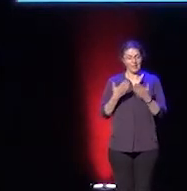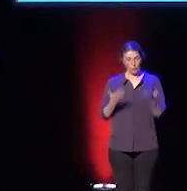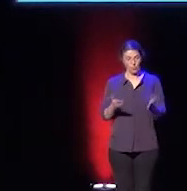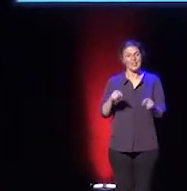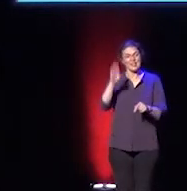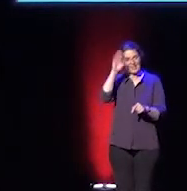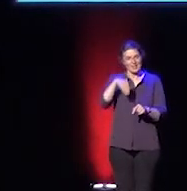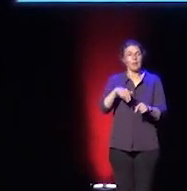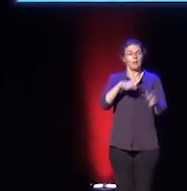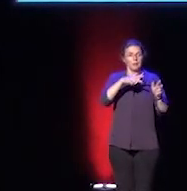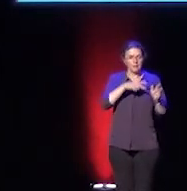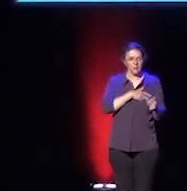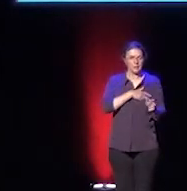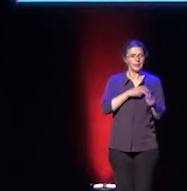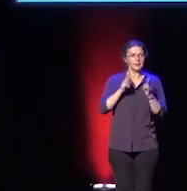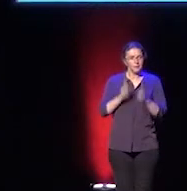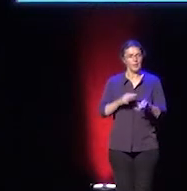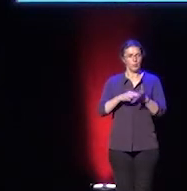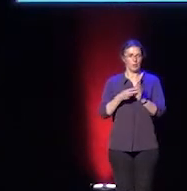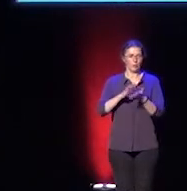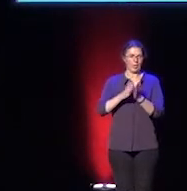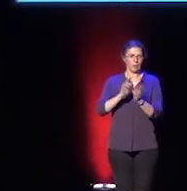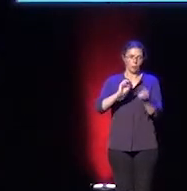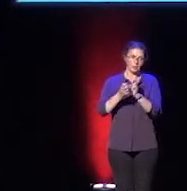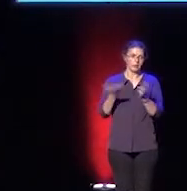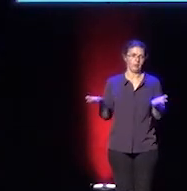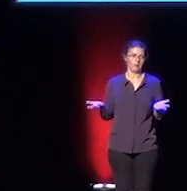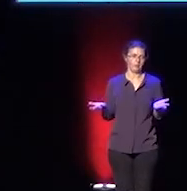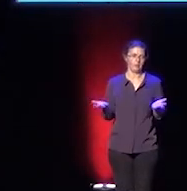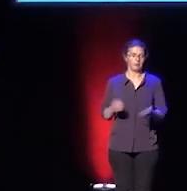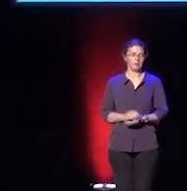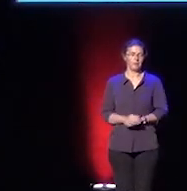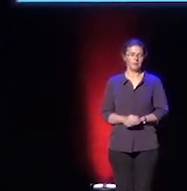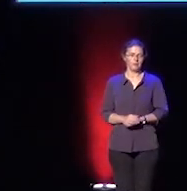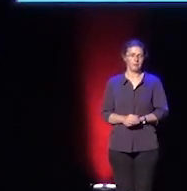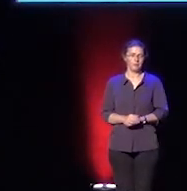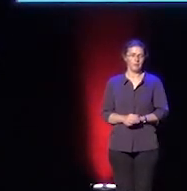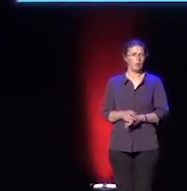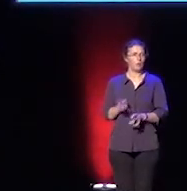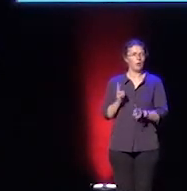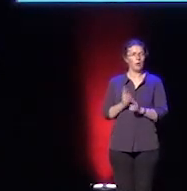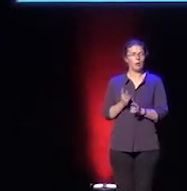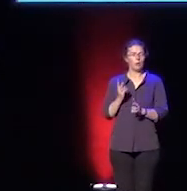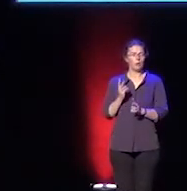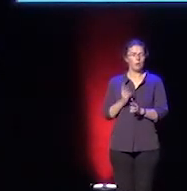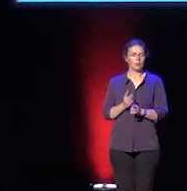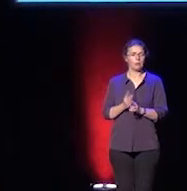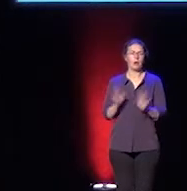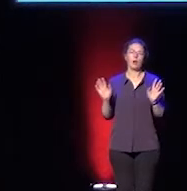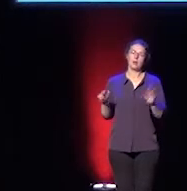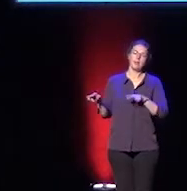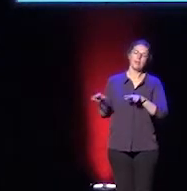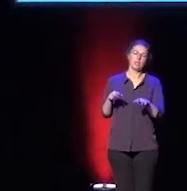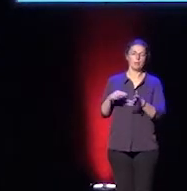Erkenntnisse dann auch tatsächlich in politisches Handeln umzusetzen. Und da werden häufig dann